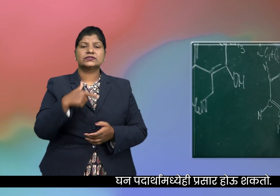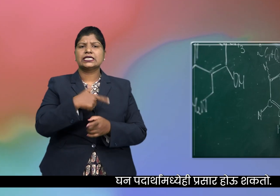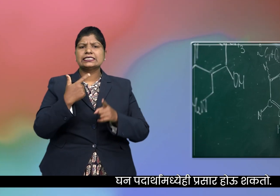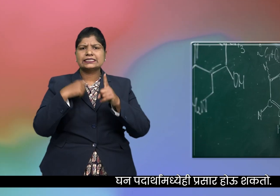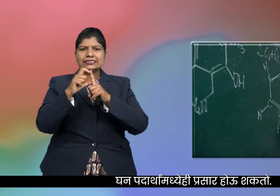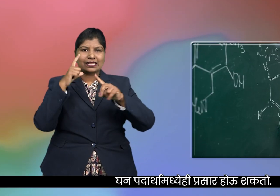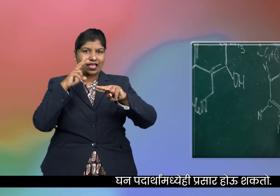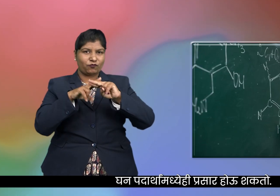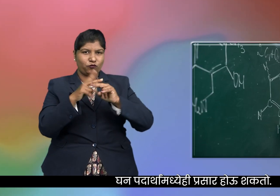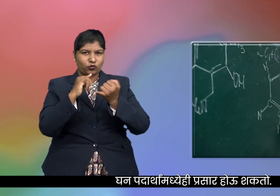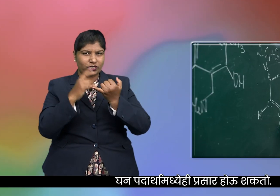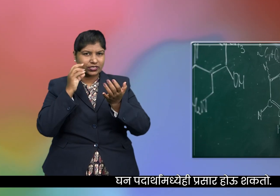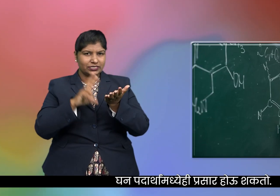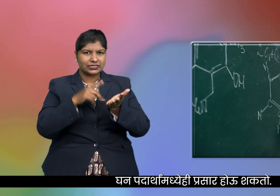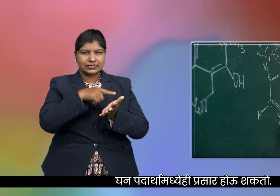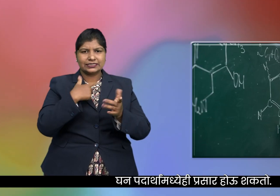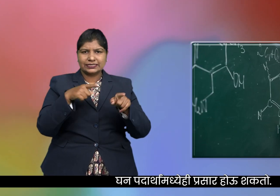घन पदार्थांमध्येही प्रसार होऊ शकतो.